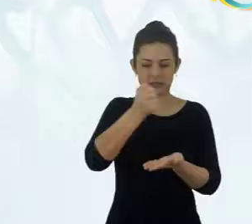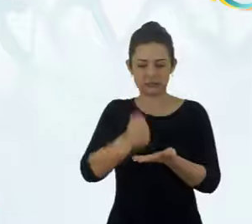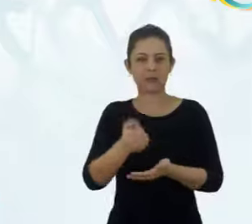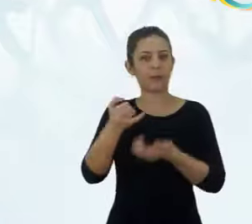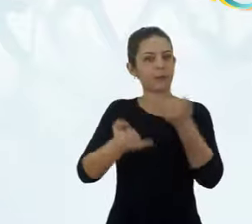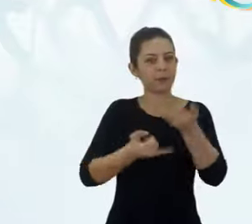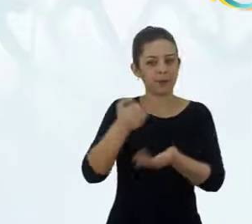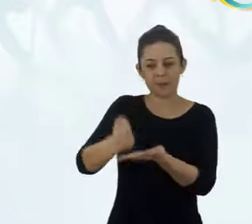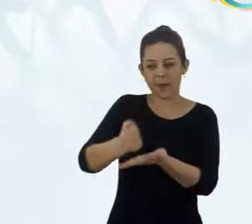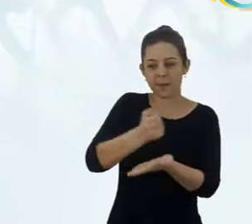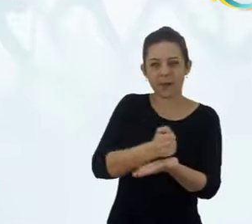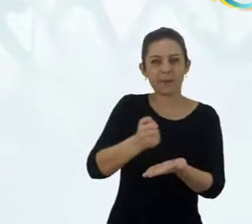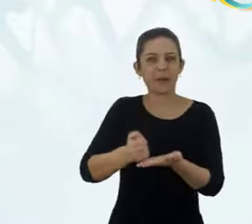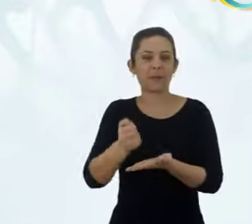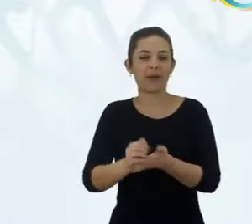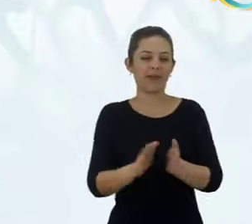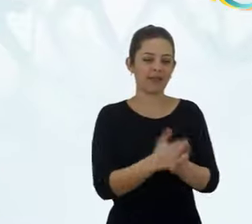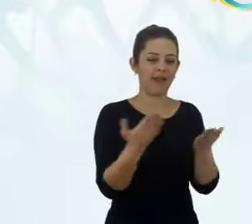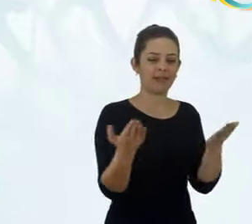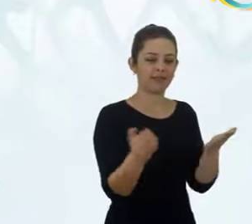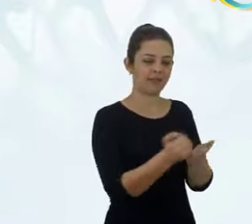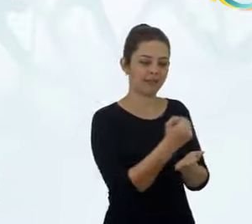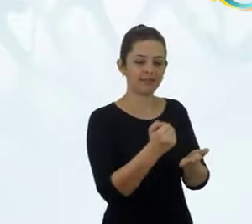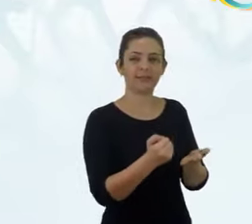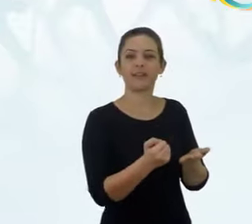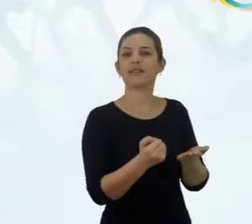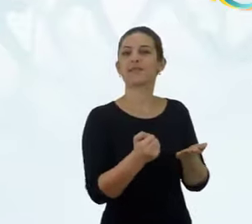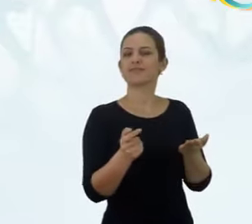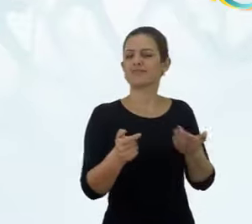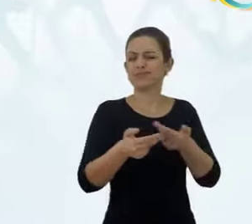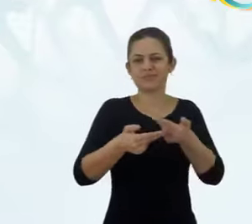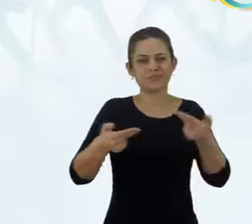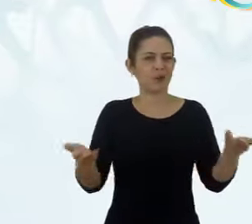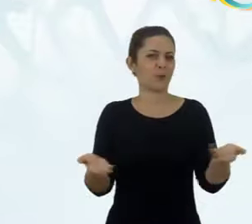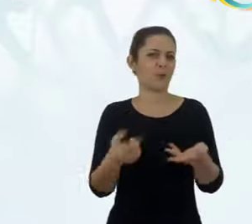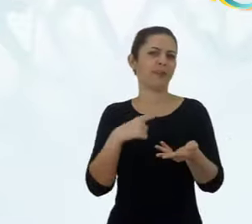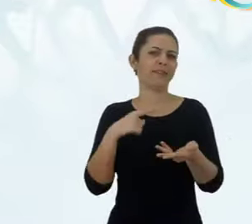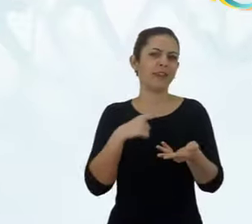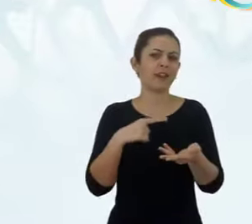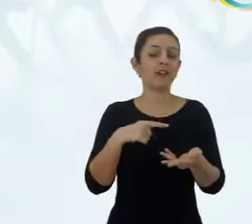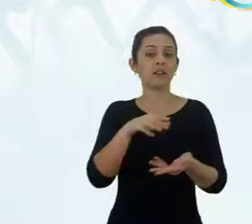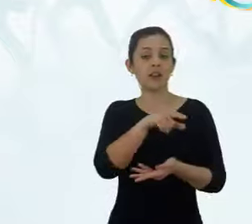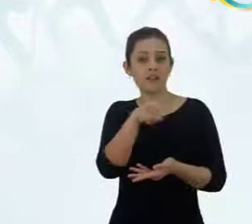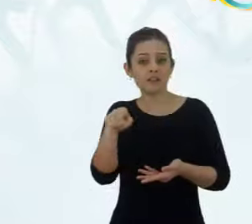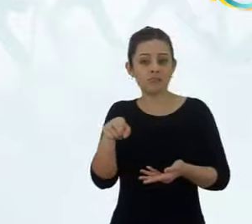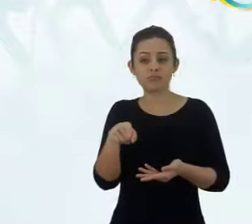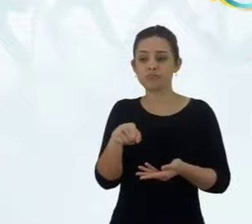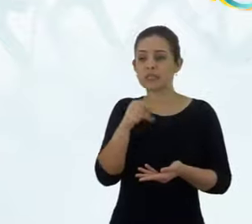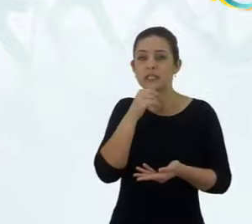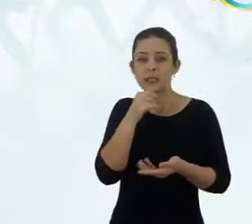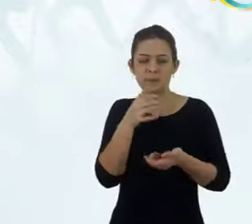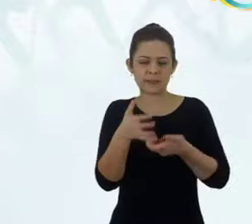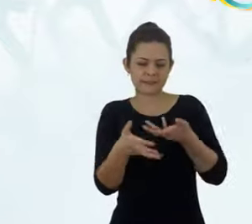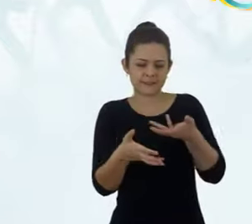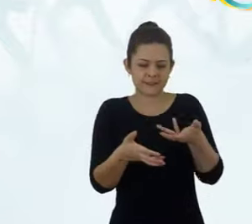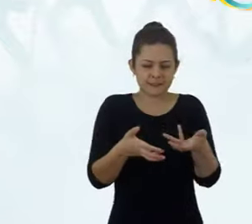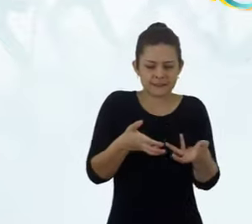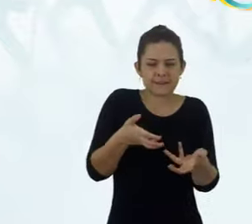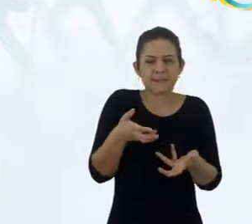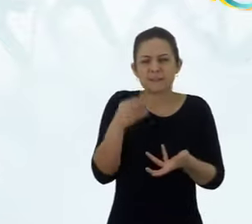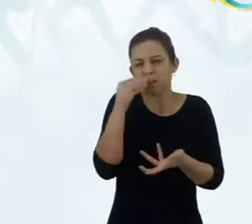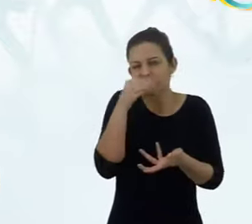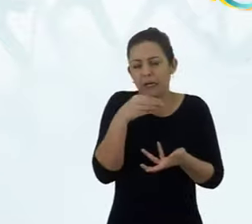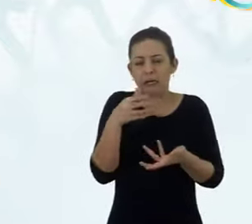carimbos para serem usados no caderno. Então tem infinitos recursos hoje que, mesmo você tendo essa libras meio